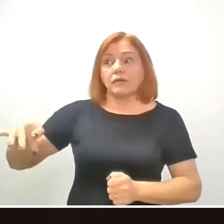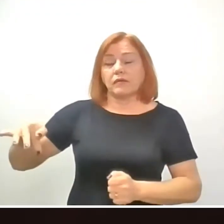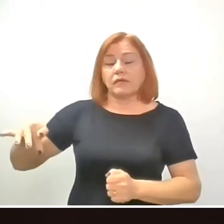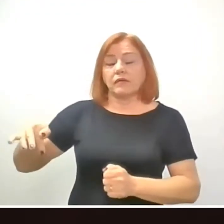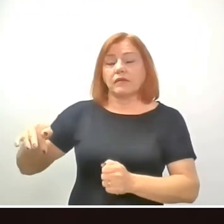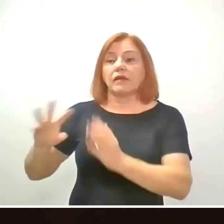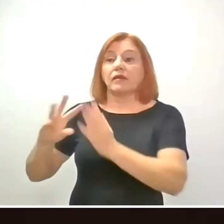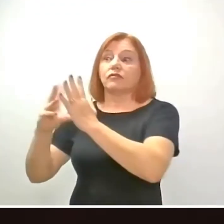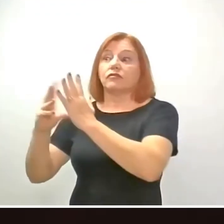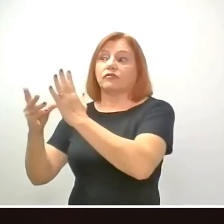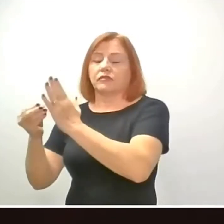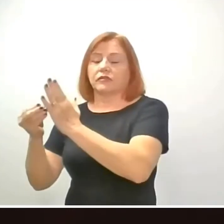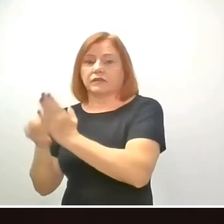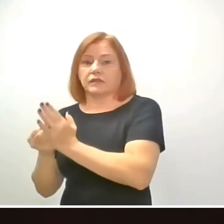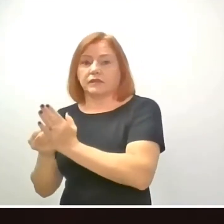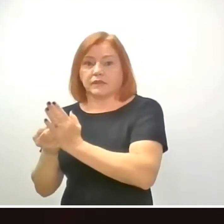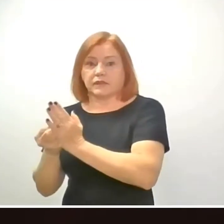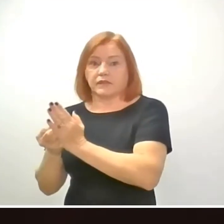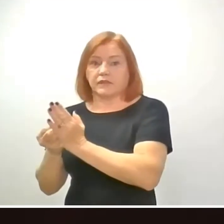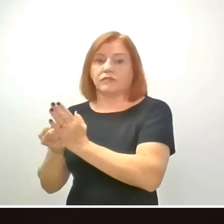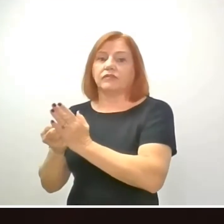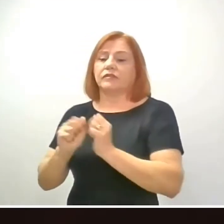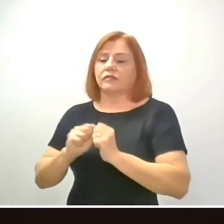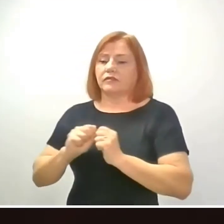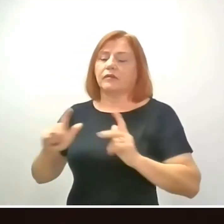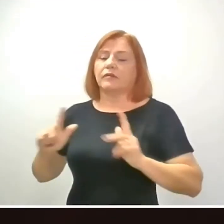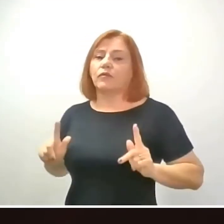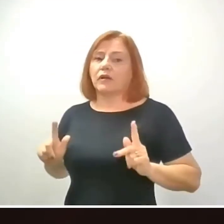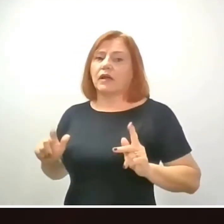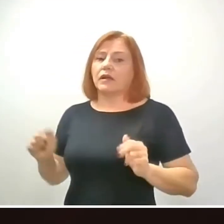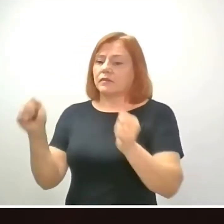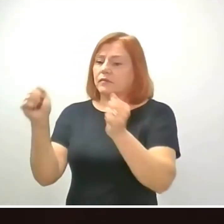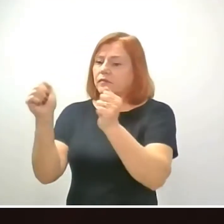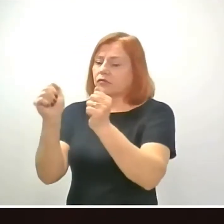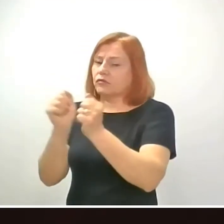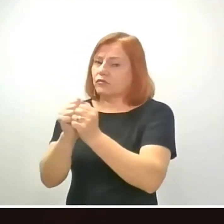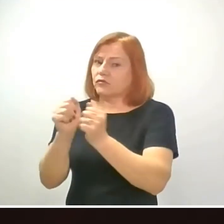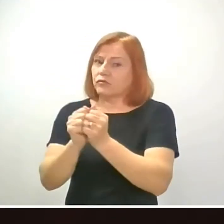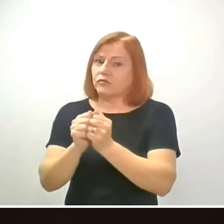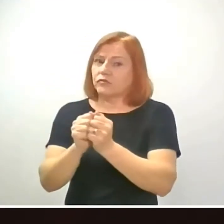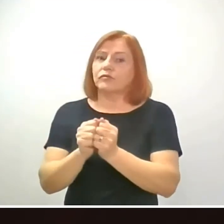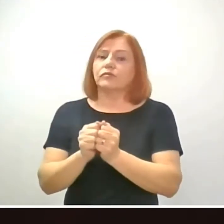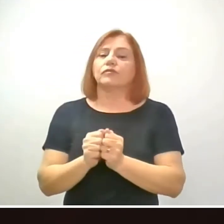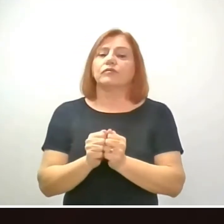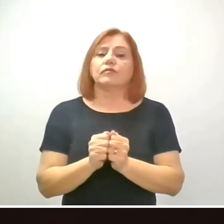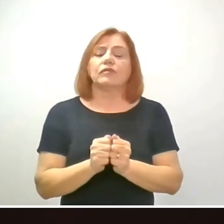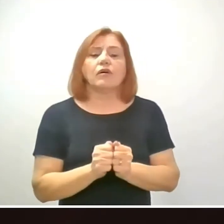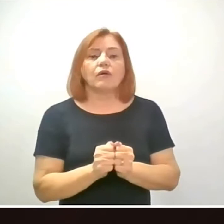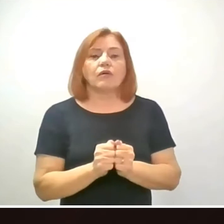Mateus 13. Abra a sua Bíblia, por favor, em Mateus 13.